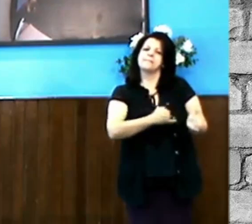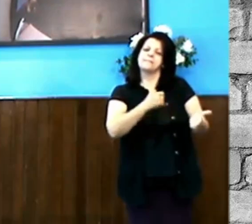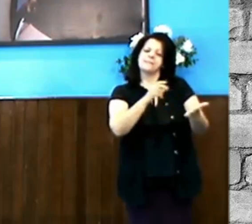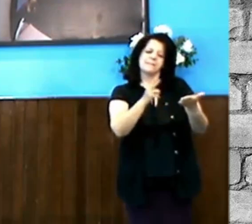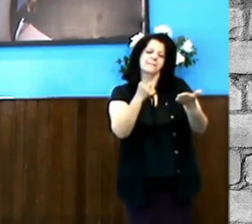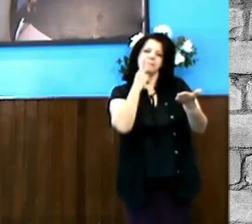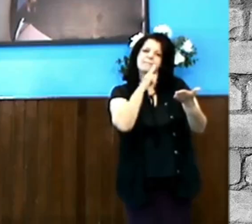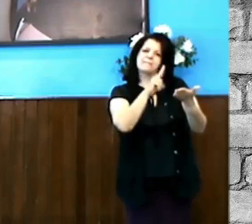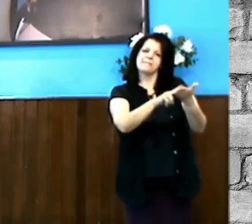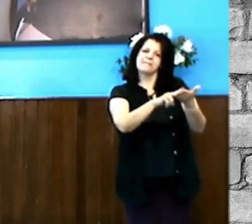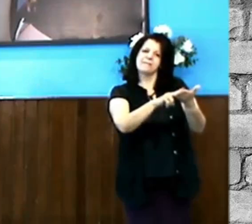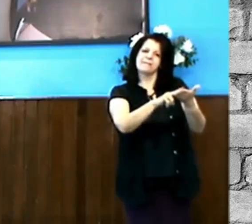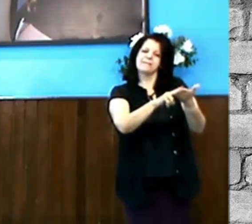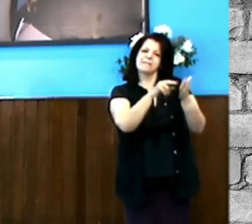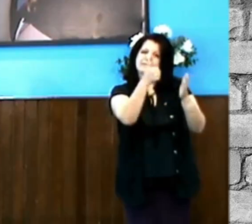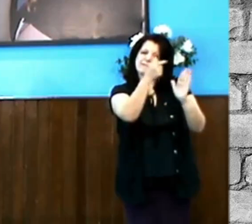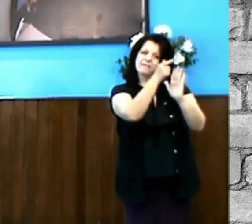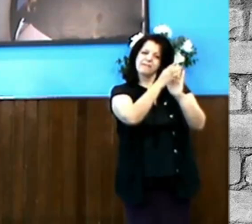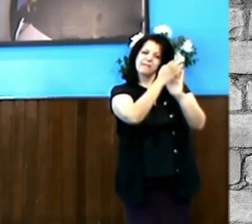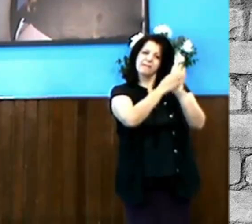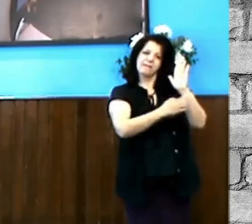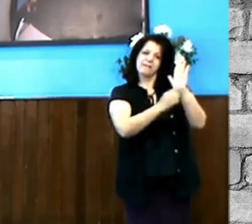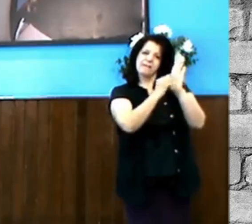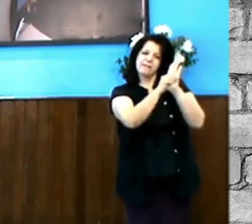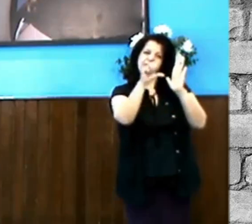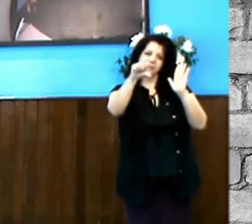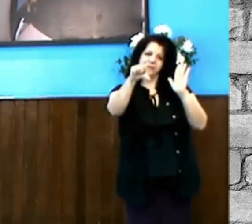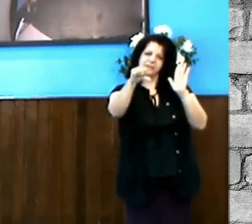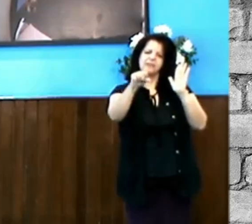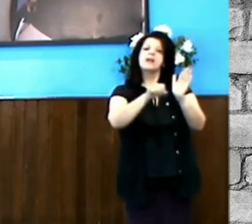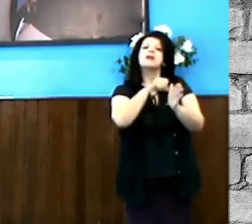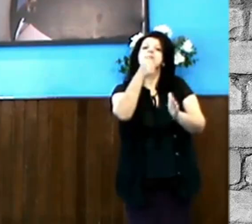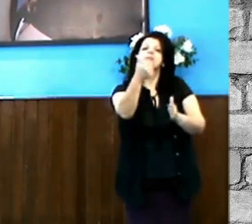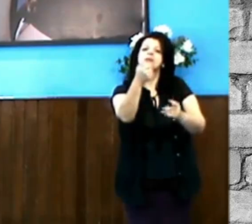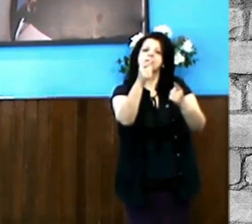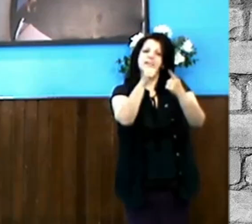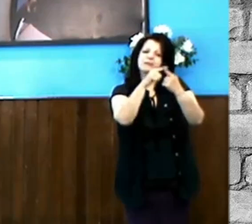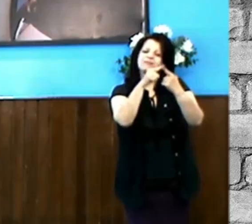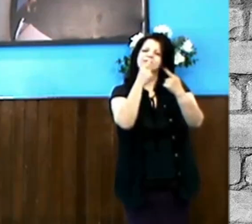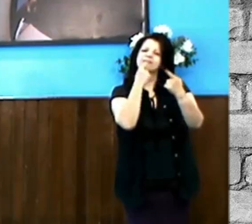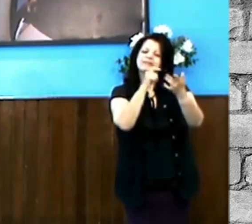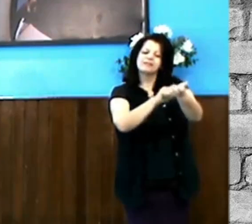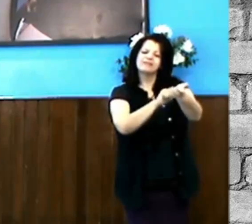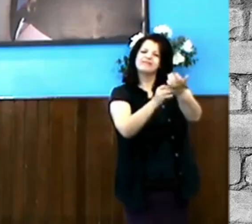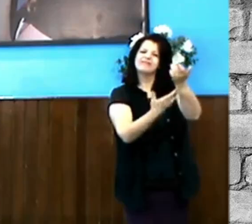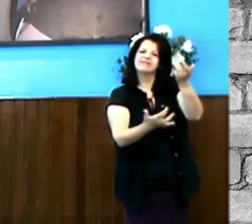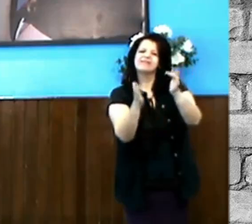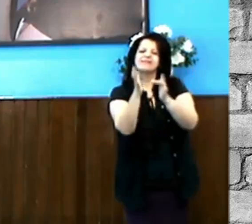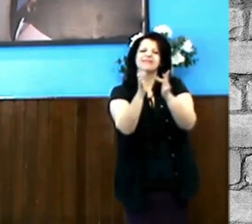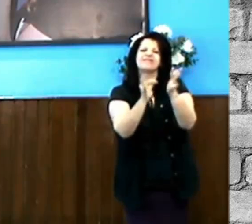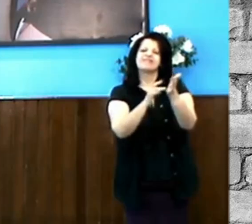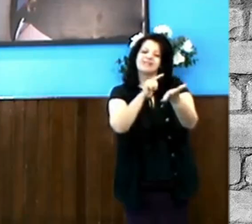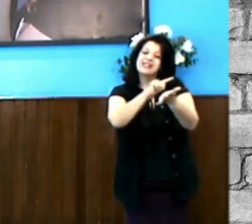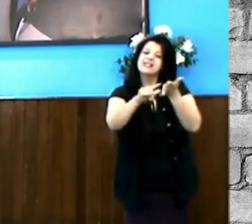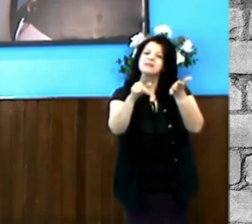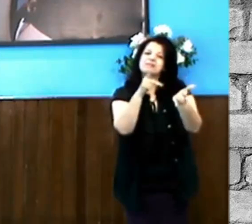você. Em primeiro lugar, o sangue de Jesus é o único purificador espiritual. Versículo 7